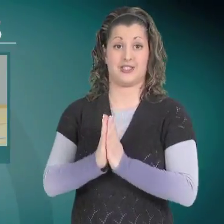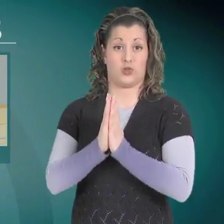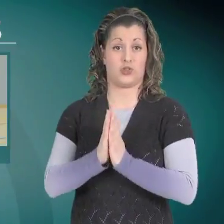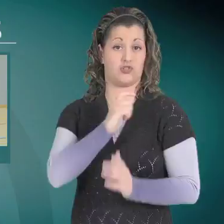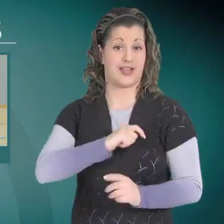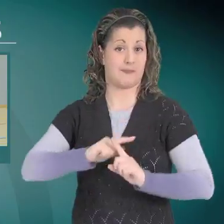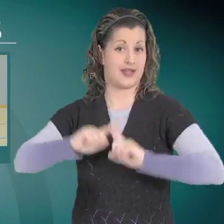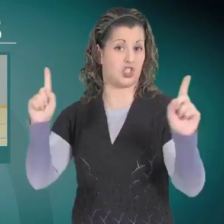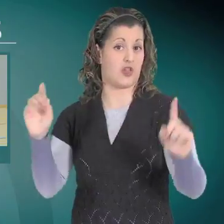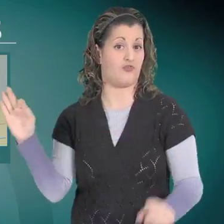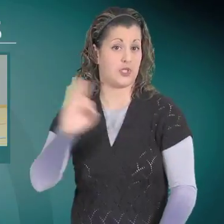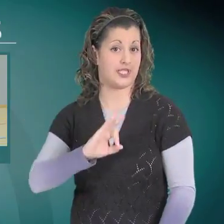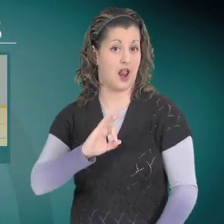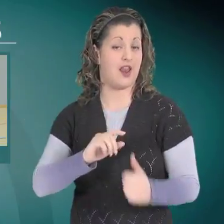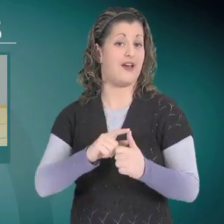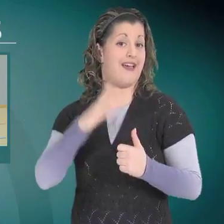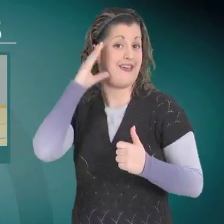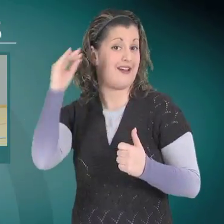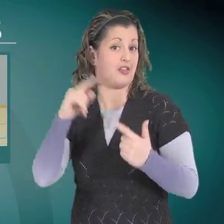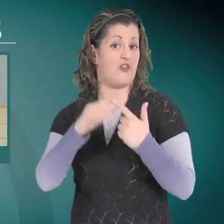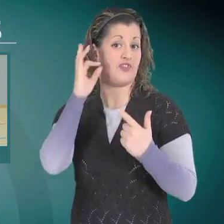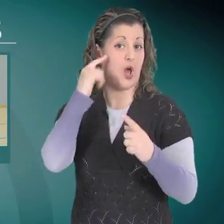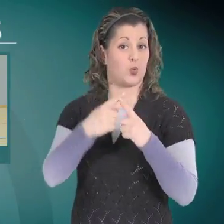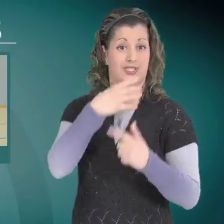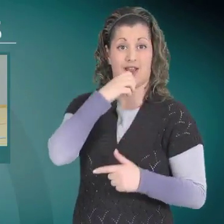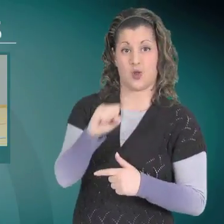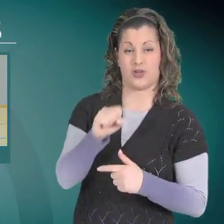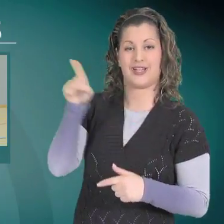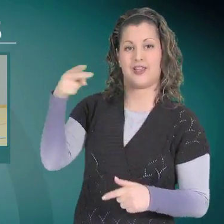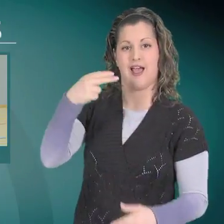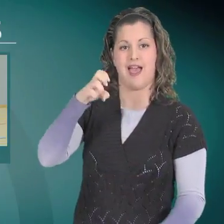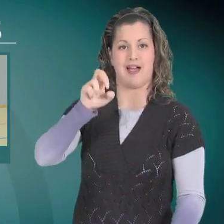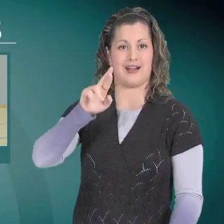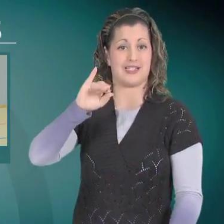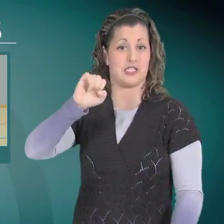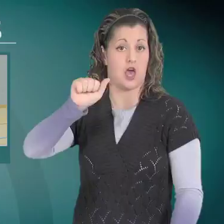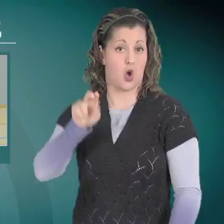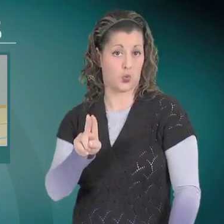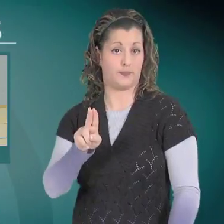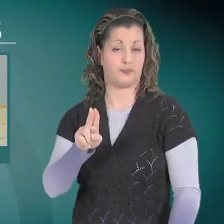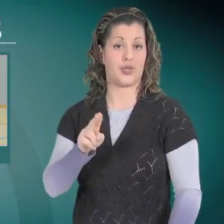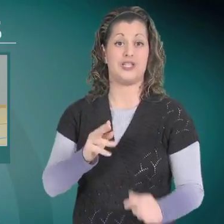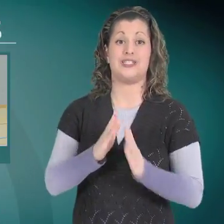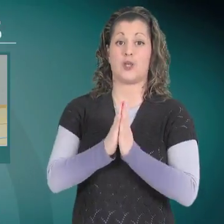letzten sonntag fand in herisau die schweizer meisterschaft der herren damen und senioren im futsal statt